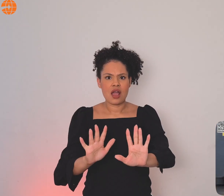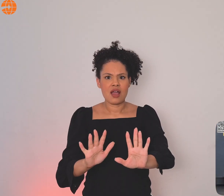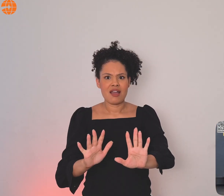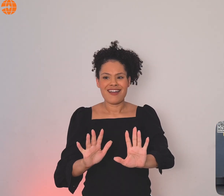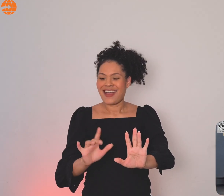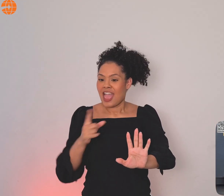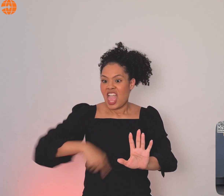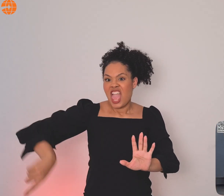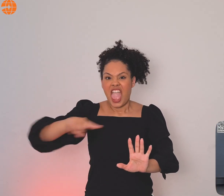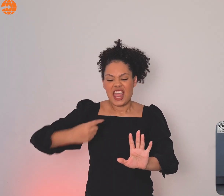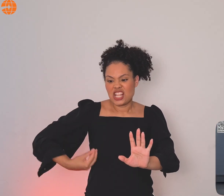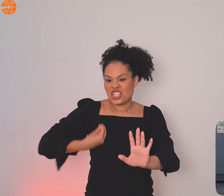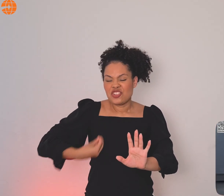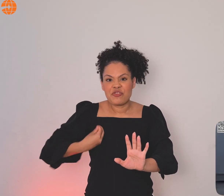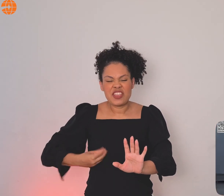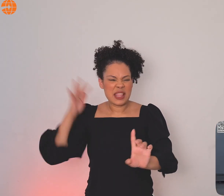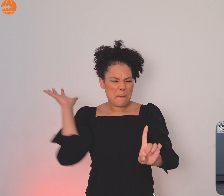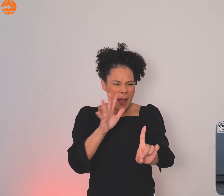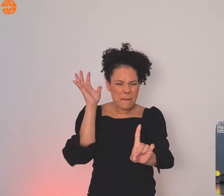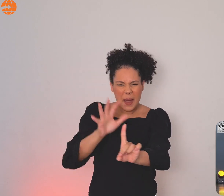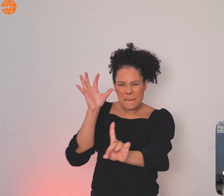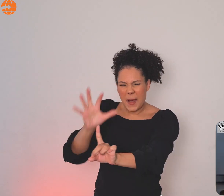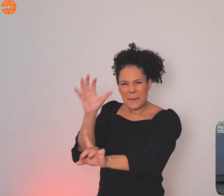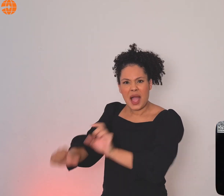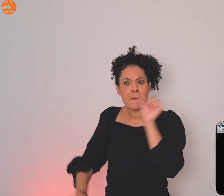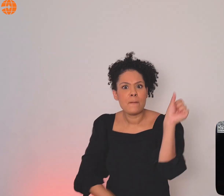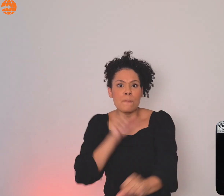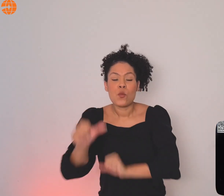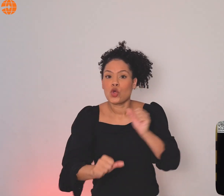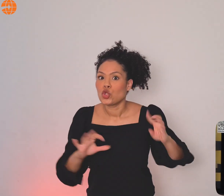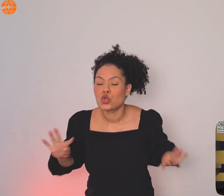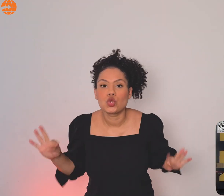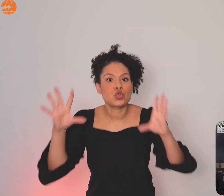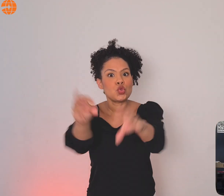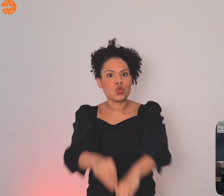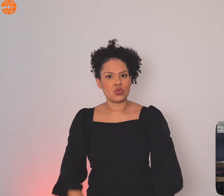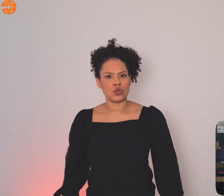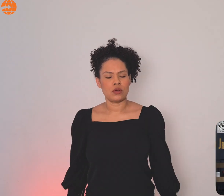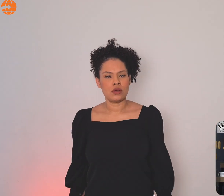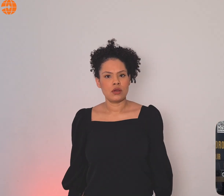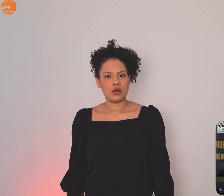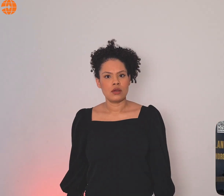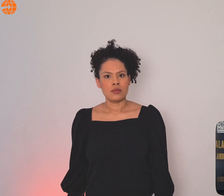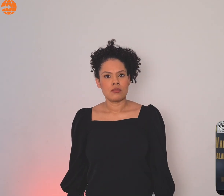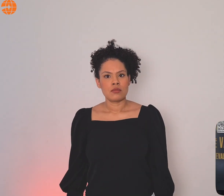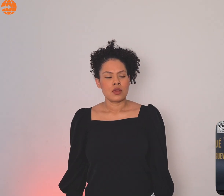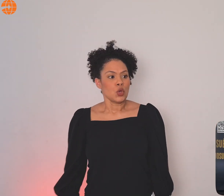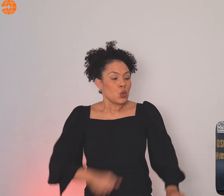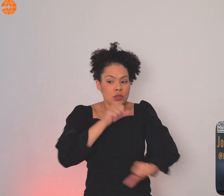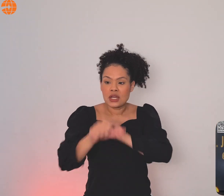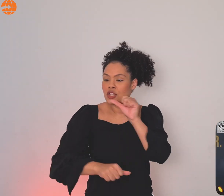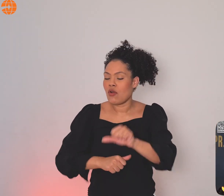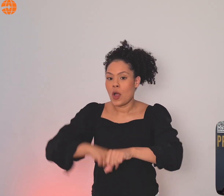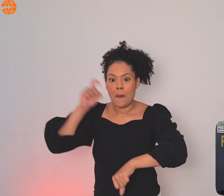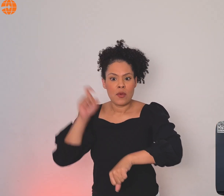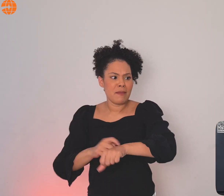que muda tudo, pensa num povo que alvoroça tudo, pensa num povo que transforma tudo, pensa num